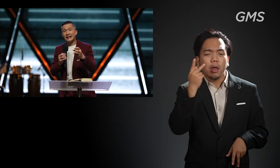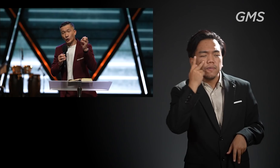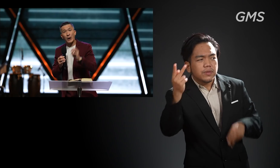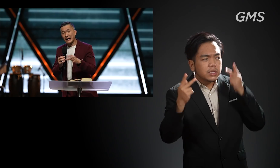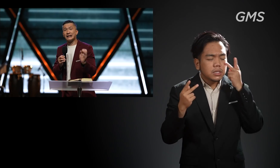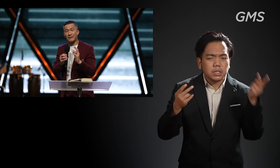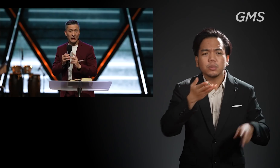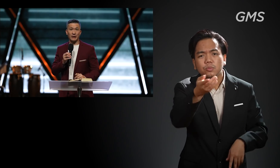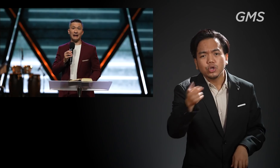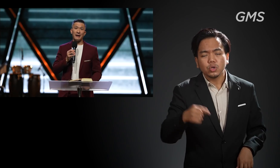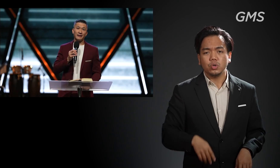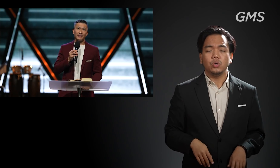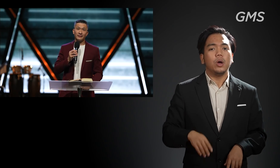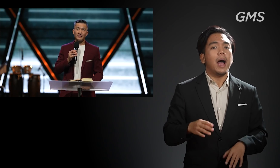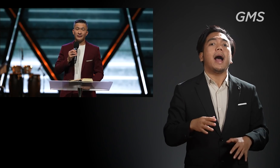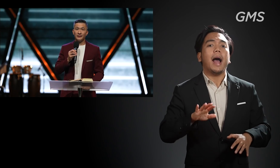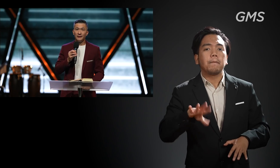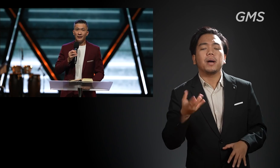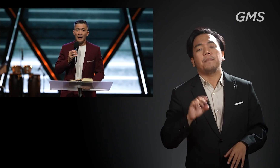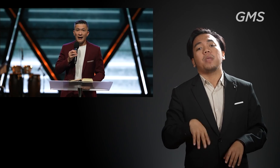bisakah Anda tuangkan dalam satu kalimat?